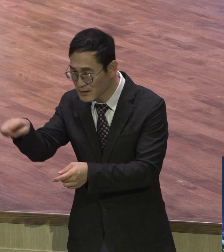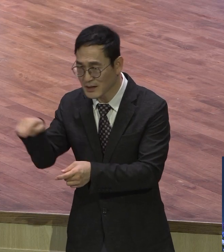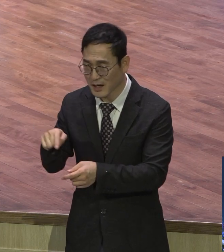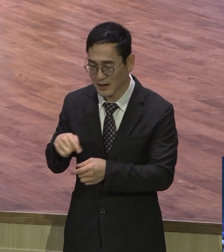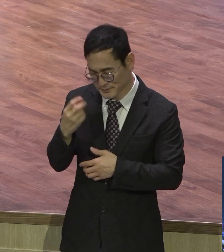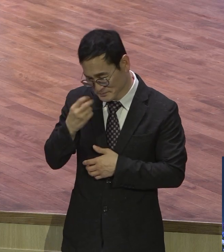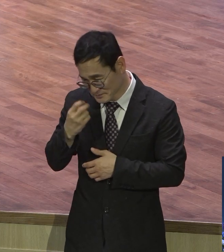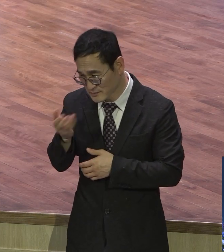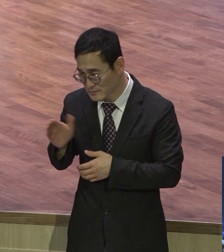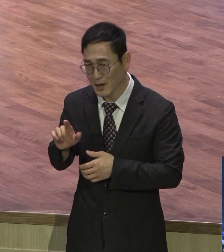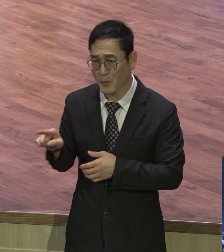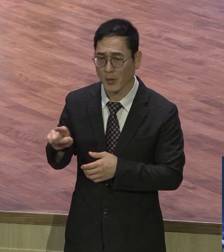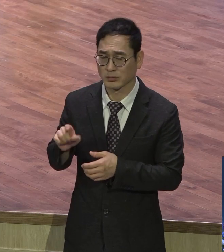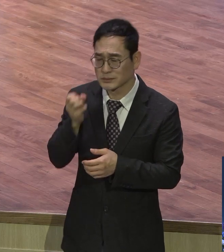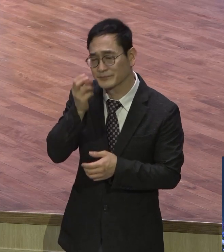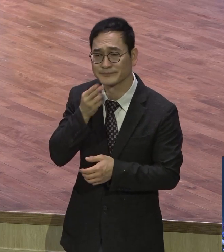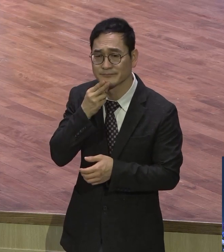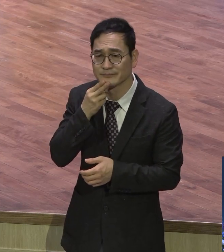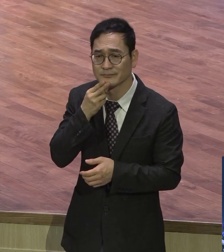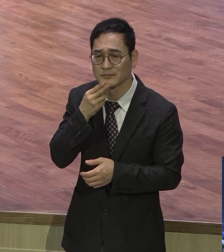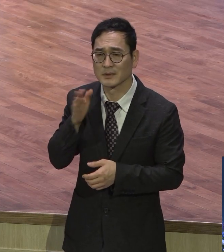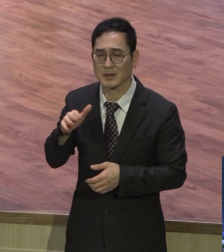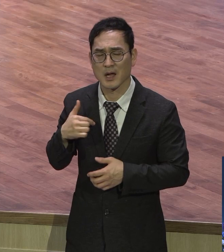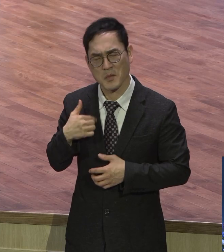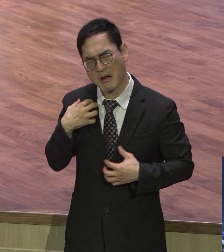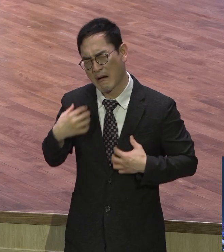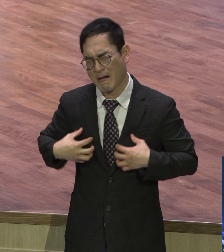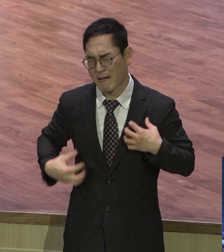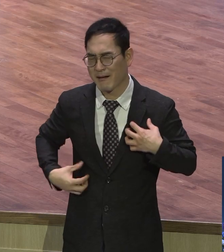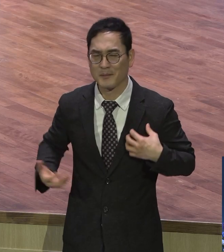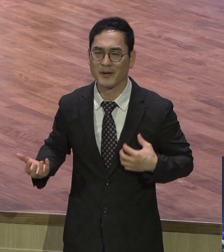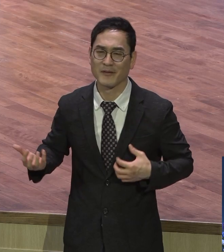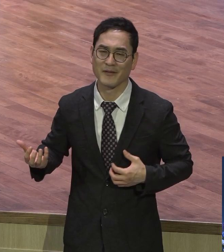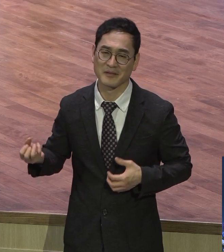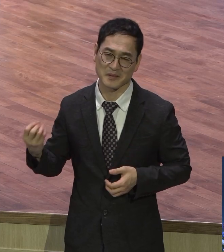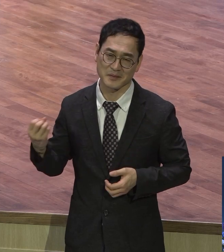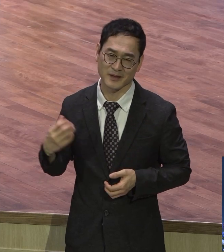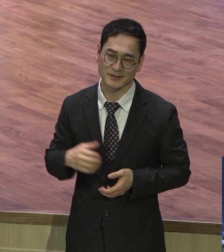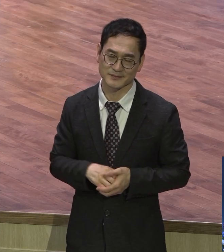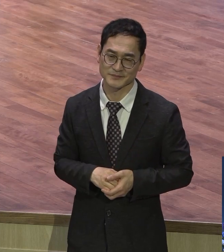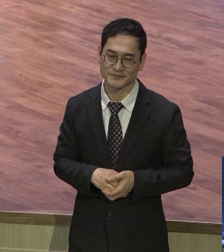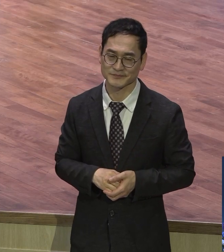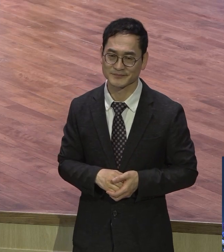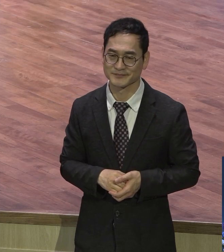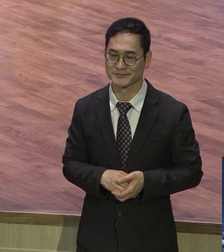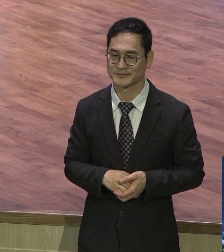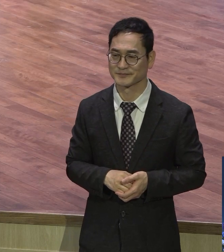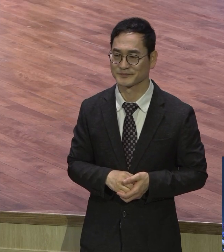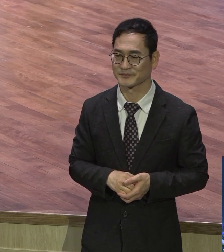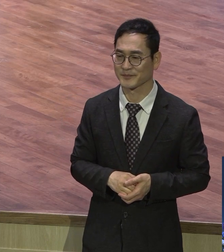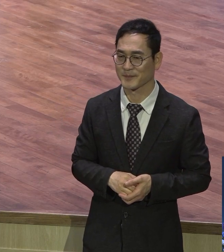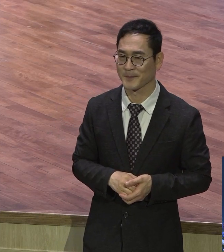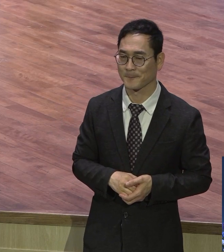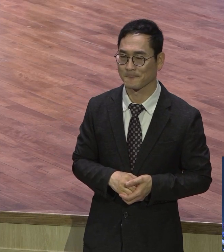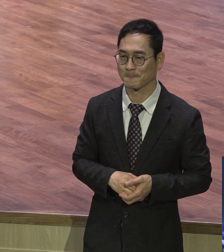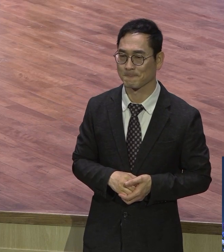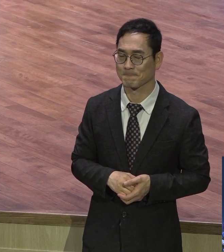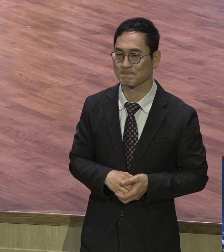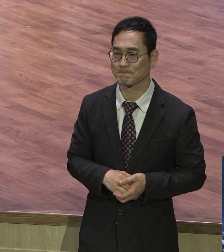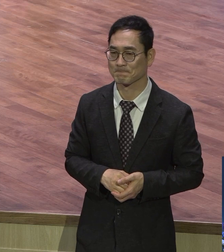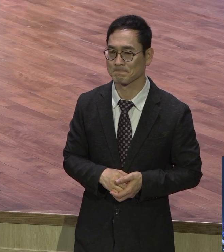여러분 그냥 맡기라가 아니에요. 온전히 맡기시기 바랍니다. 몽땅